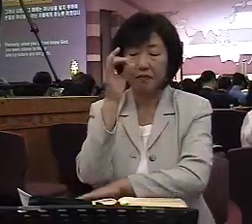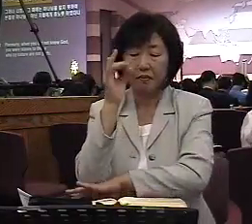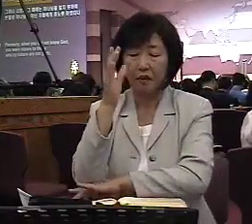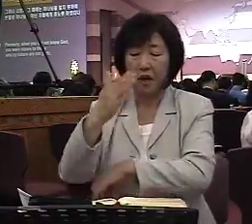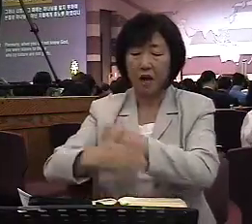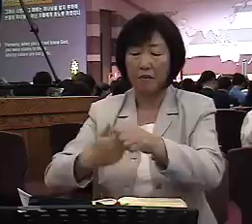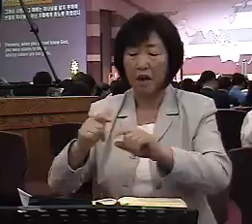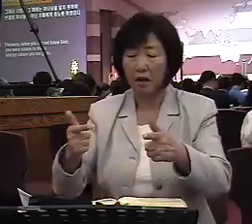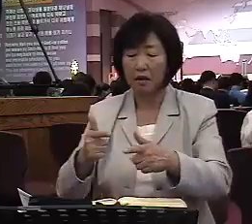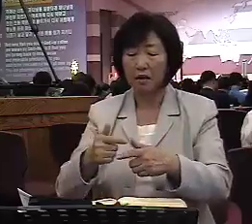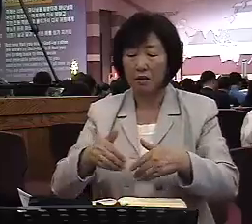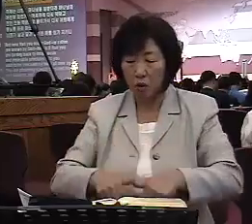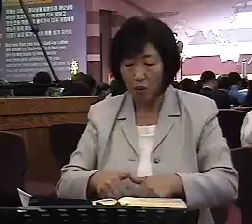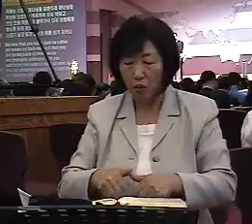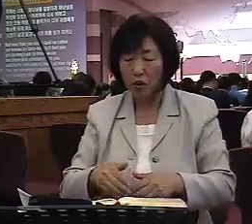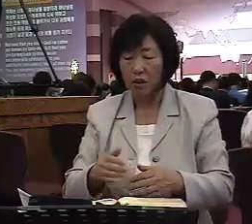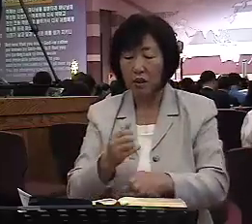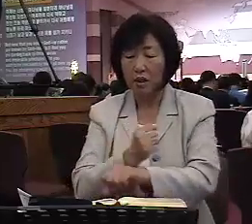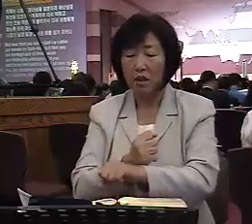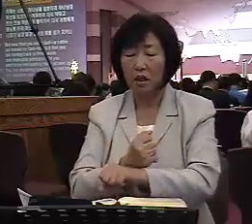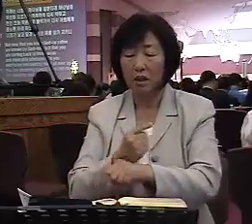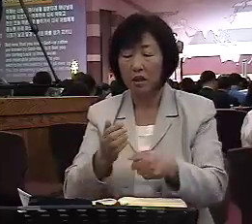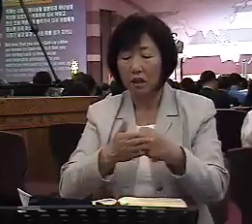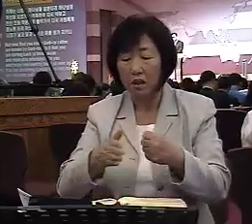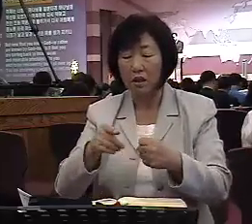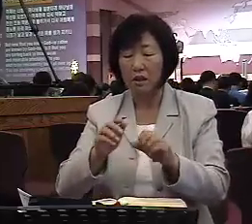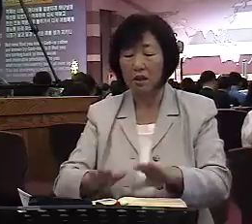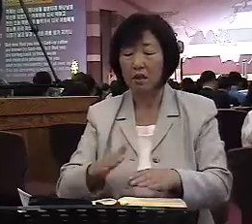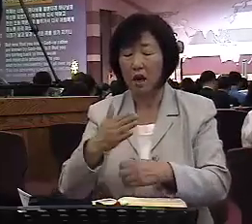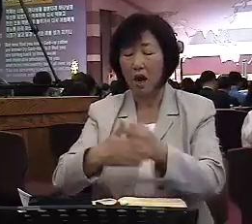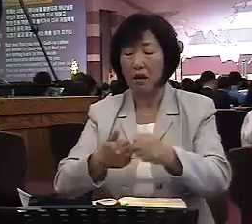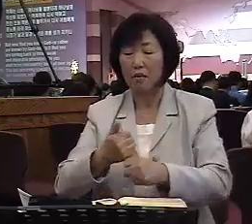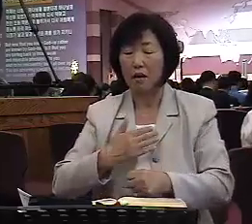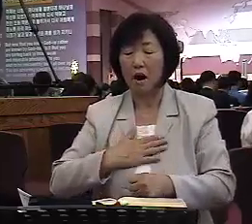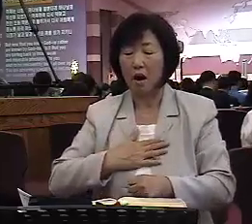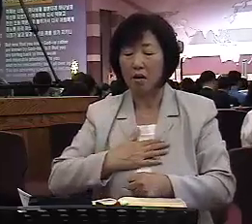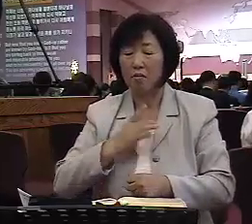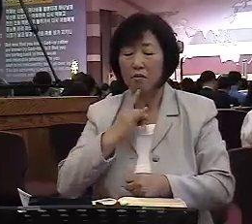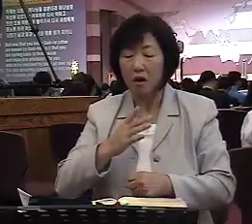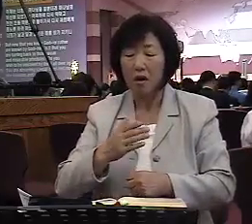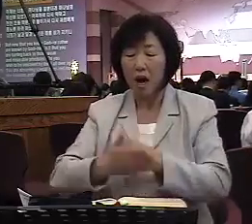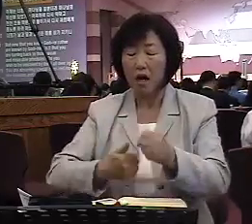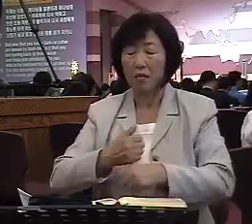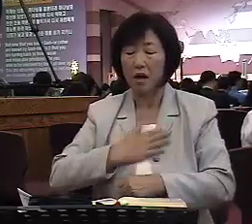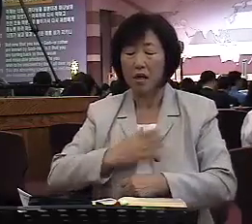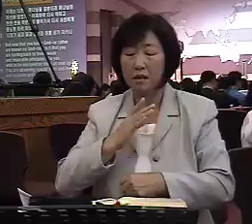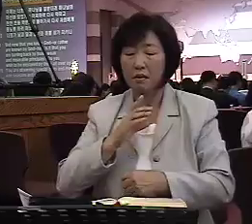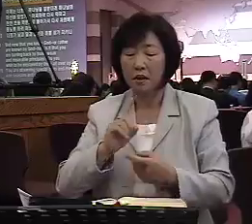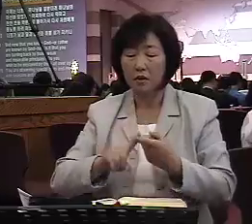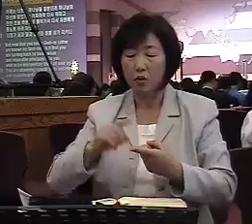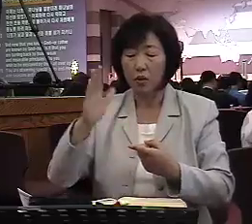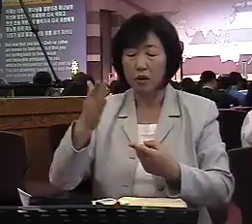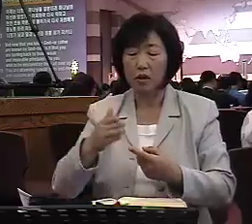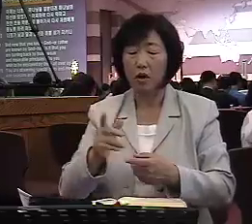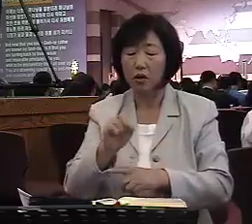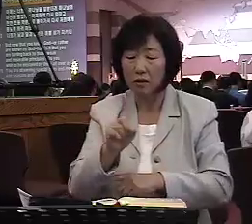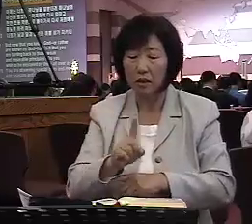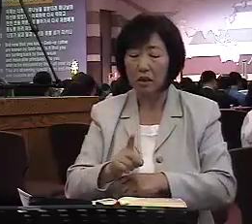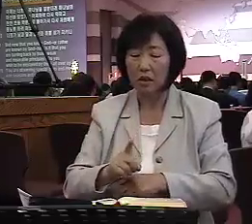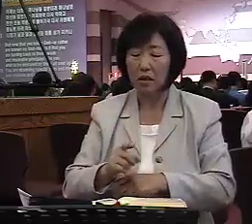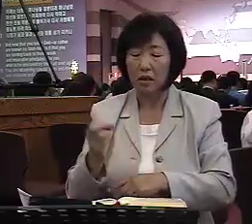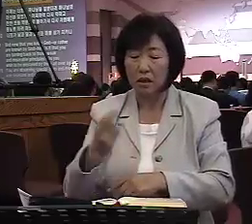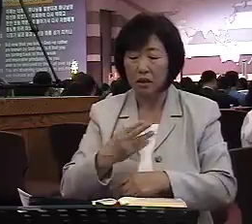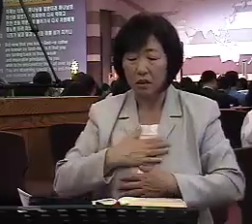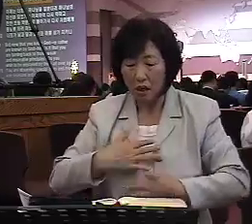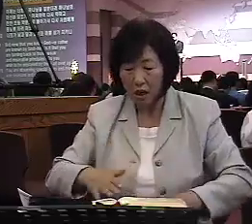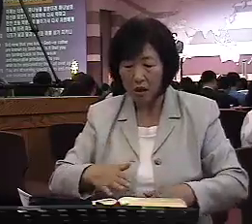하나님이 아닌 자들에게 종노릇하였더니 이제는 너희가 하나님을 알므로 하나님의 아신 바 되었거늘 어찌하여 다시